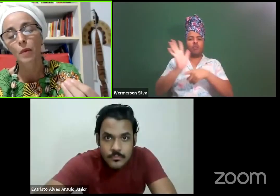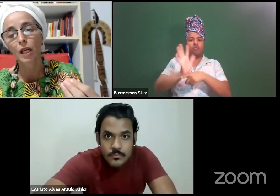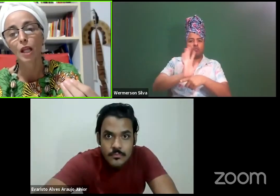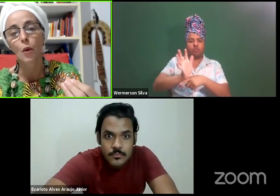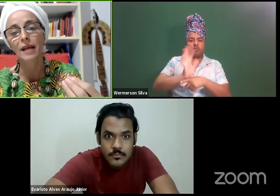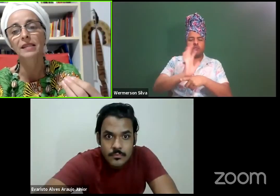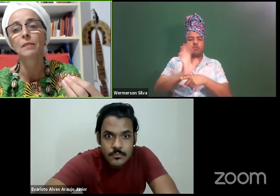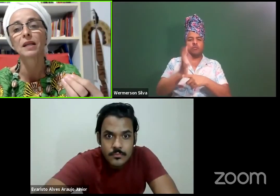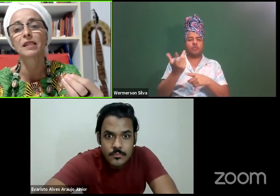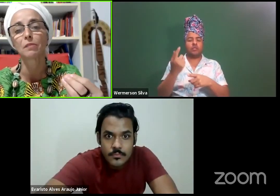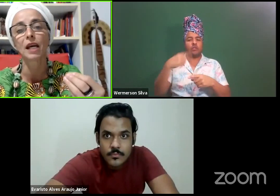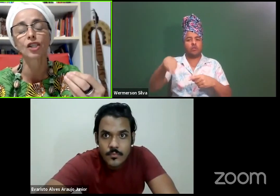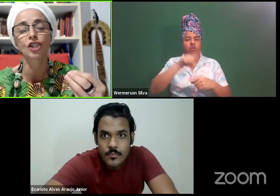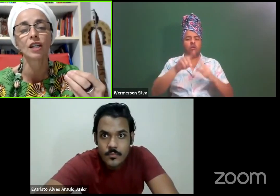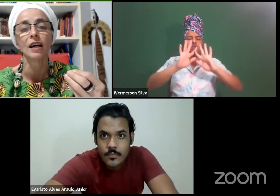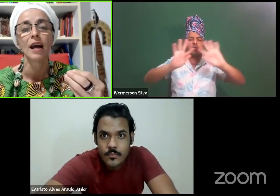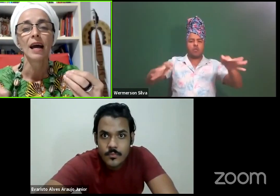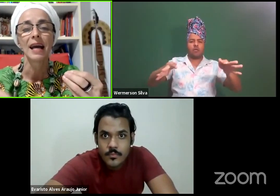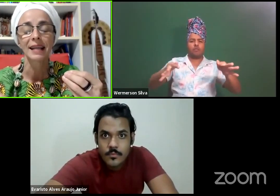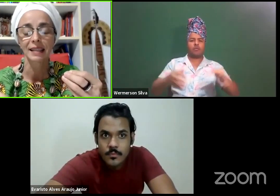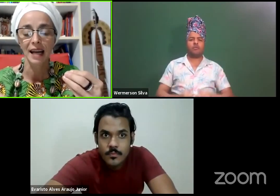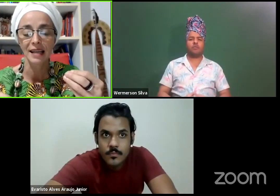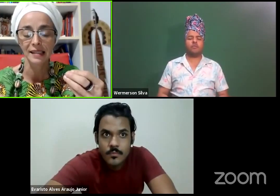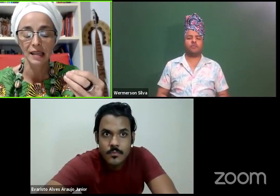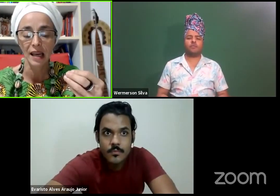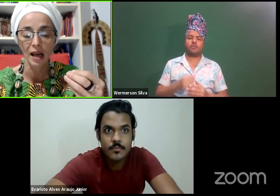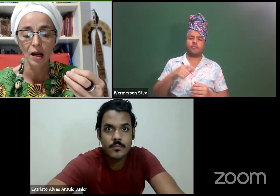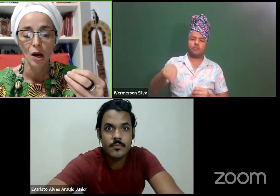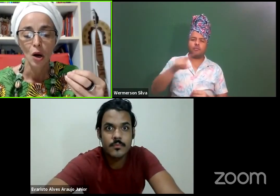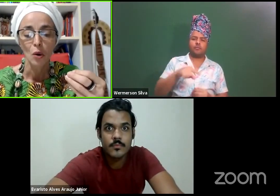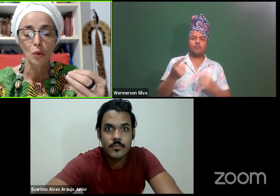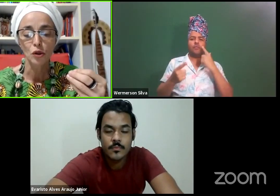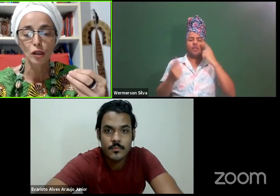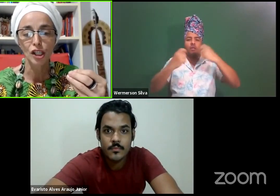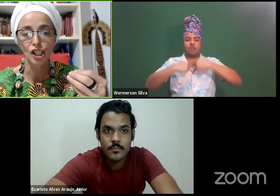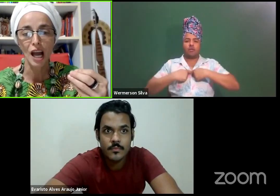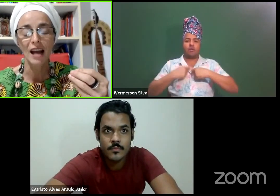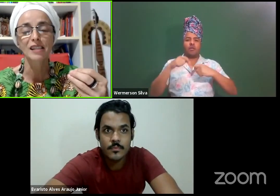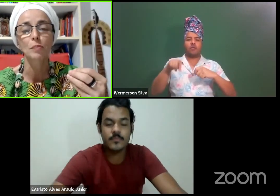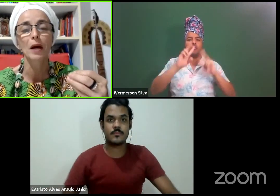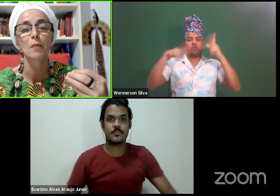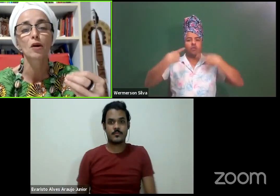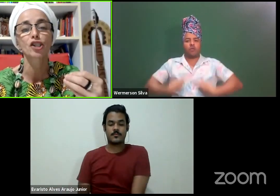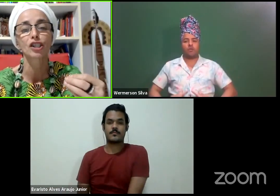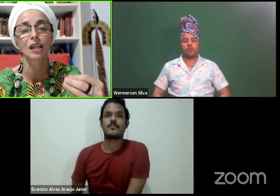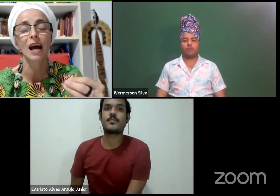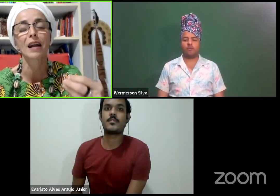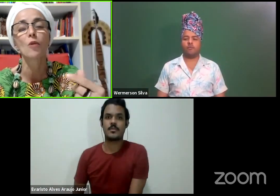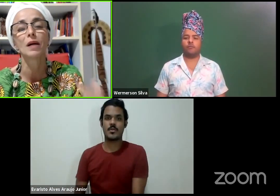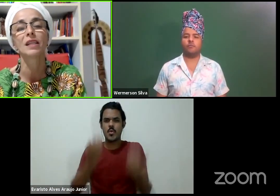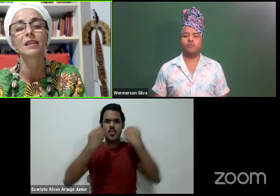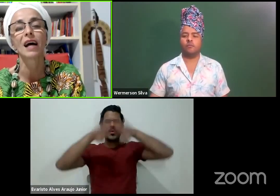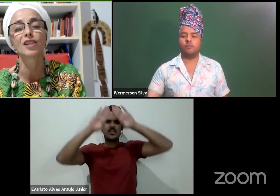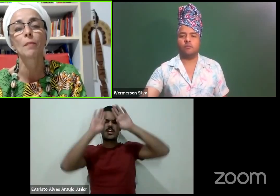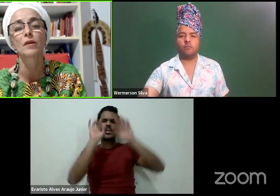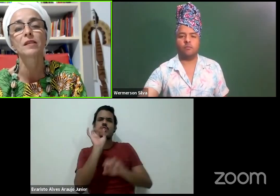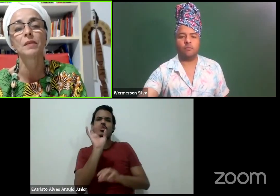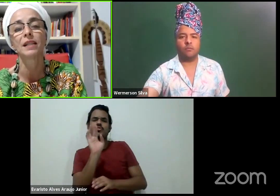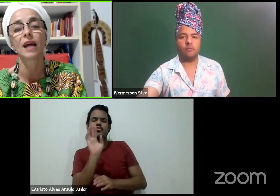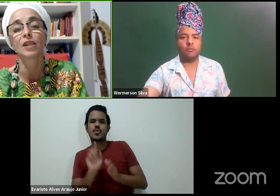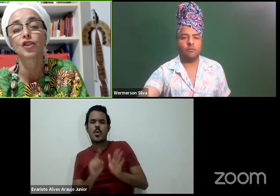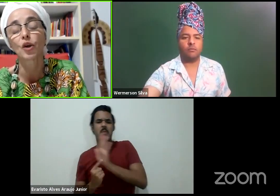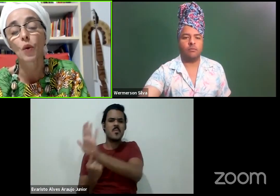que não é simplesmente trazer os orixás para mostrar à humanidade